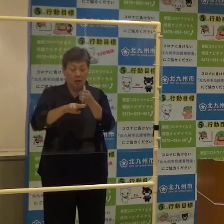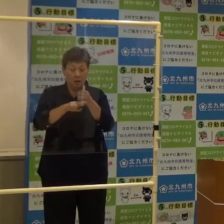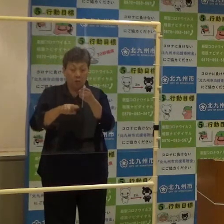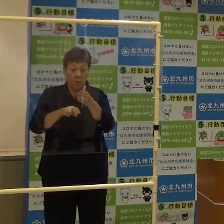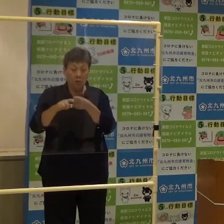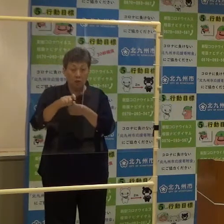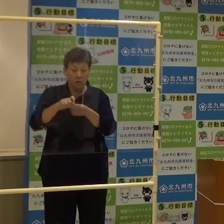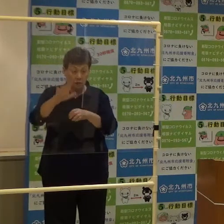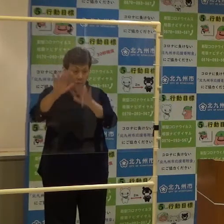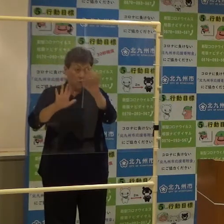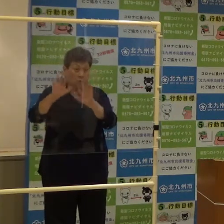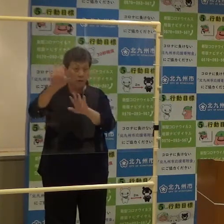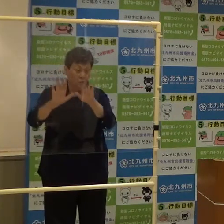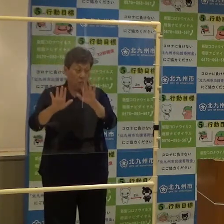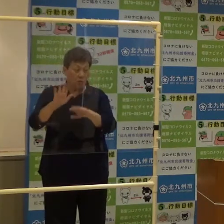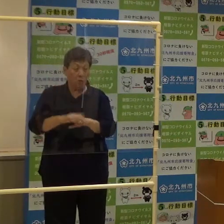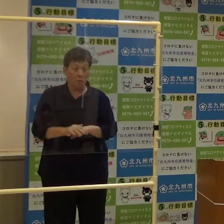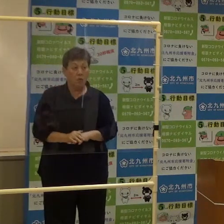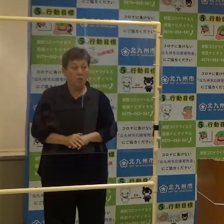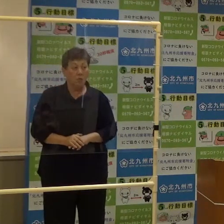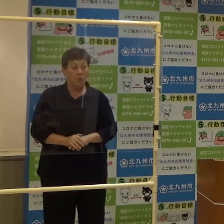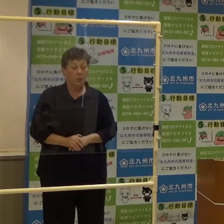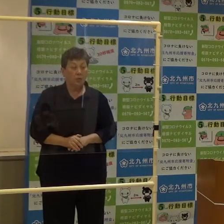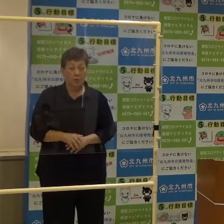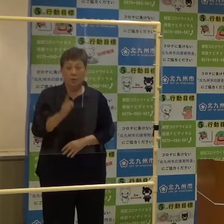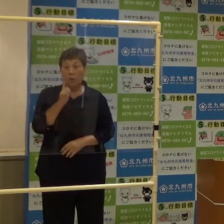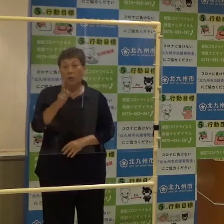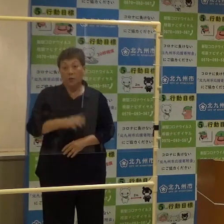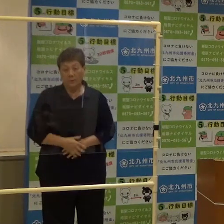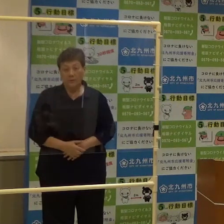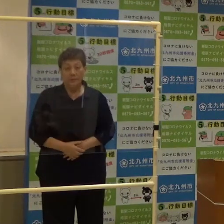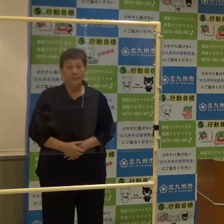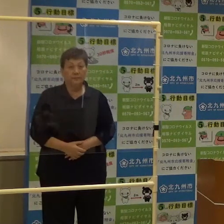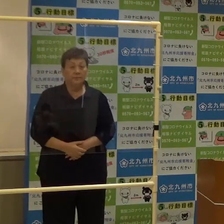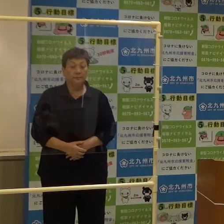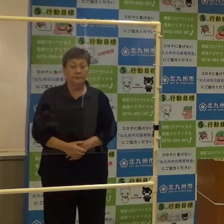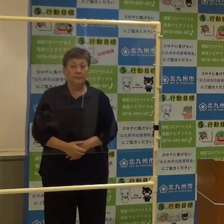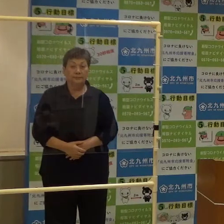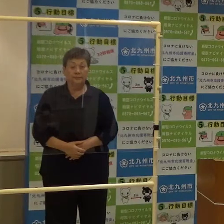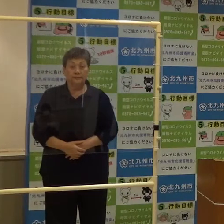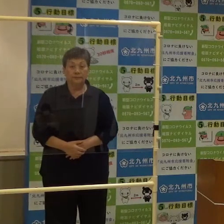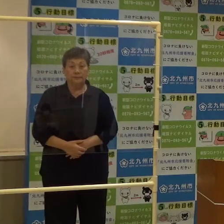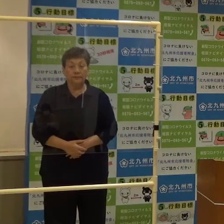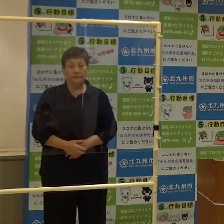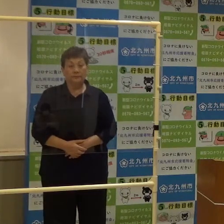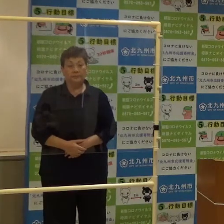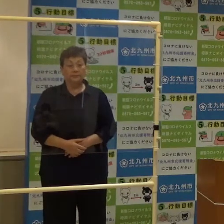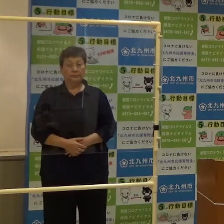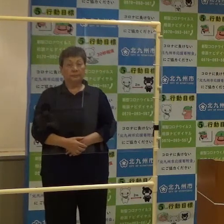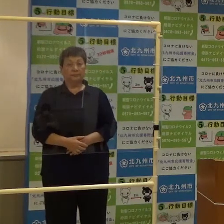現状につきまして一言申し上げたいと思います。